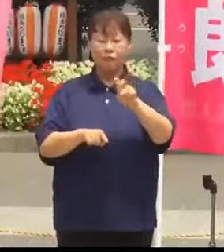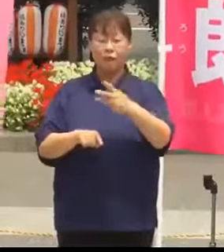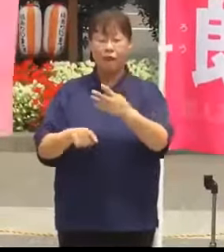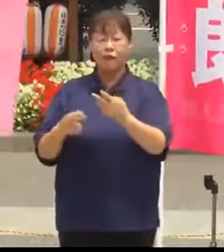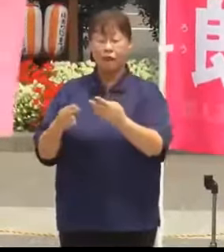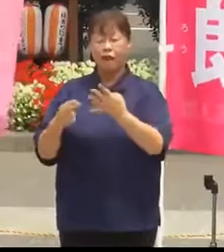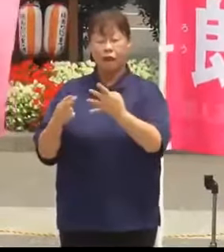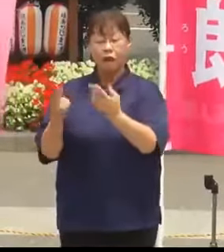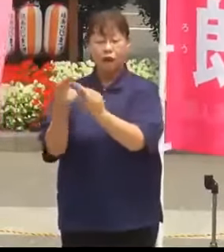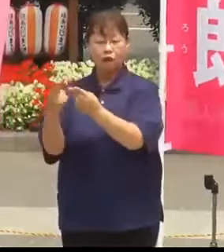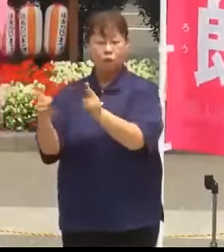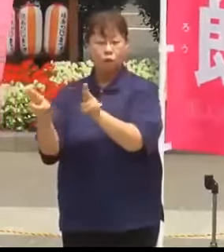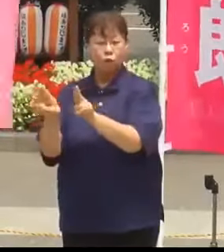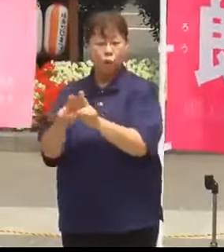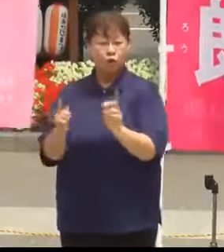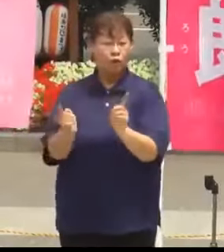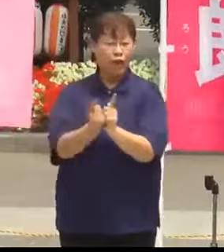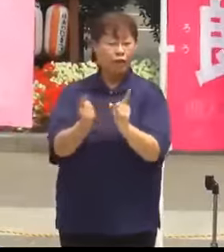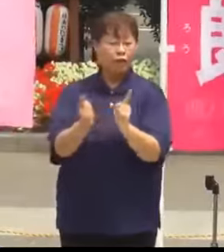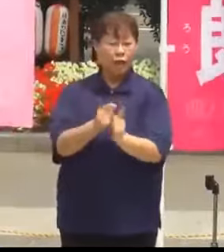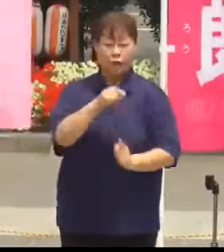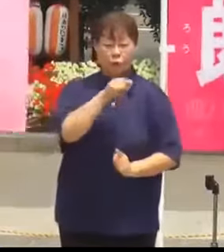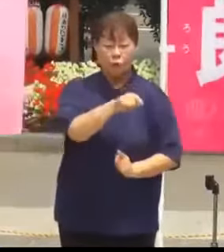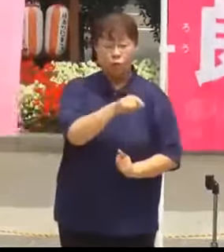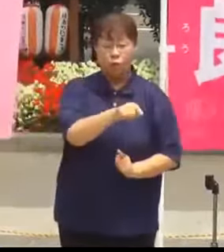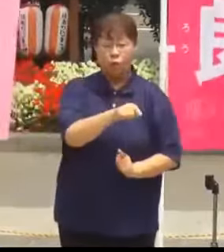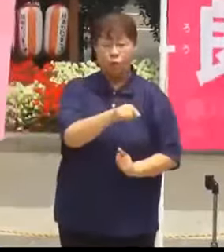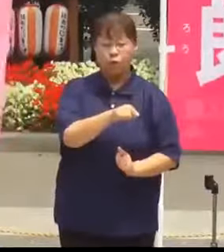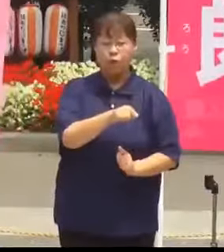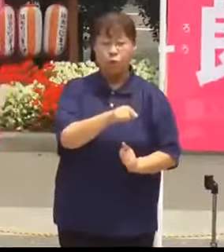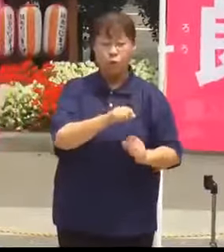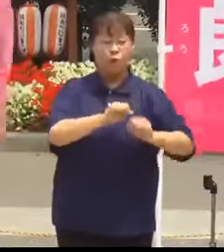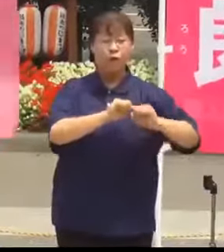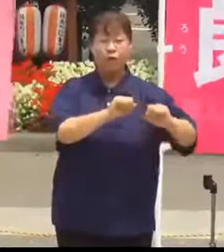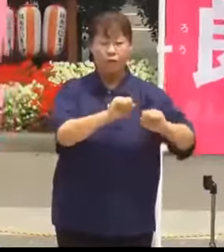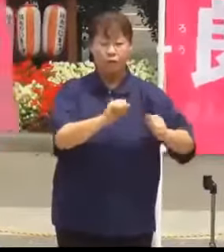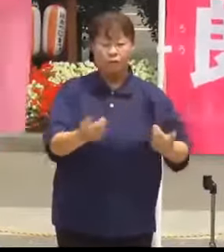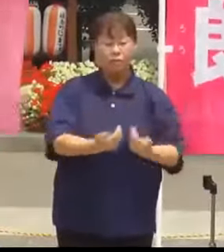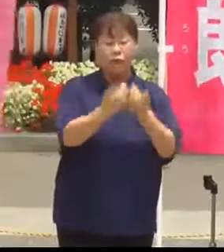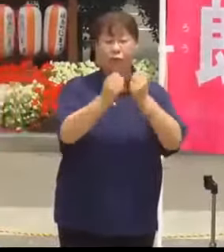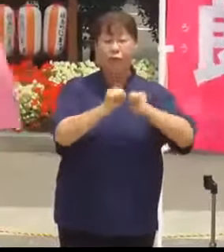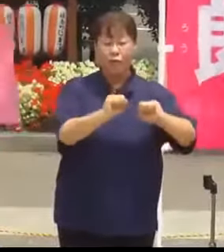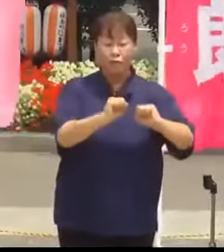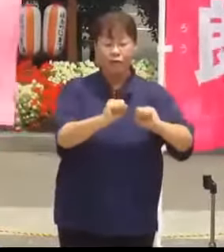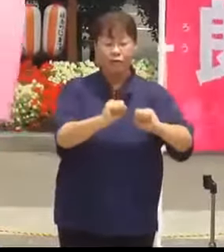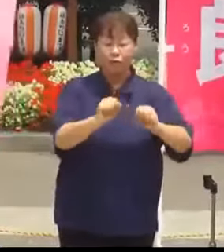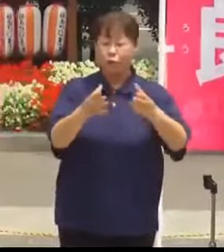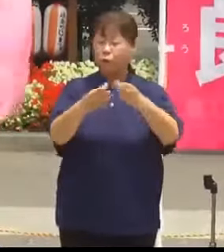対してこんなとんでもない事をやってるって事を全国津々浦々の皆さんに知っていただく